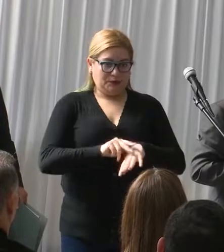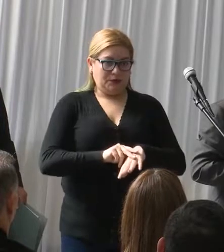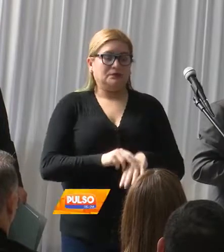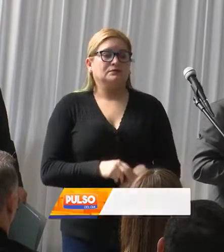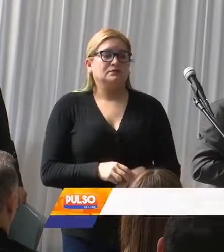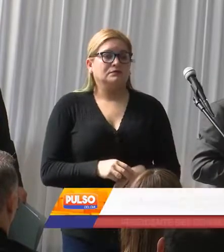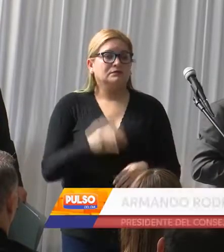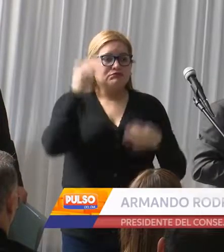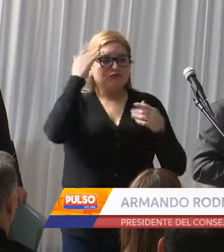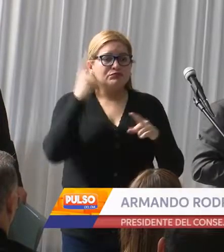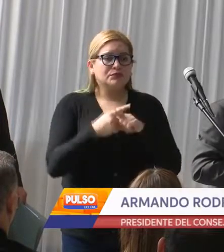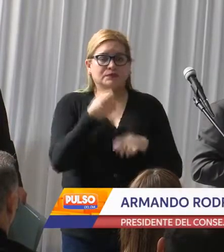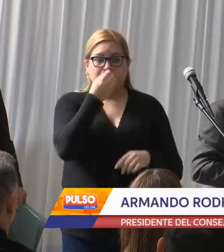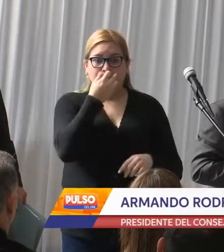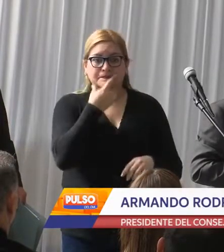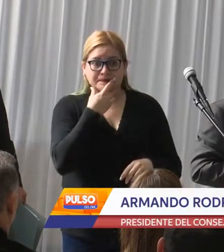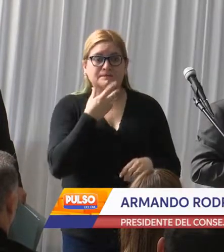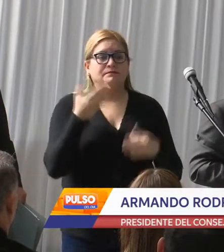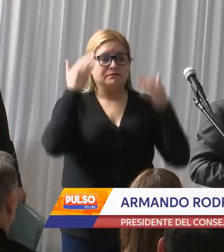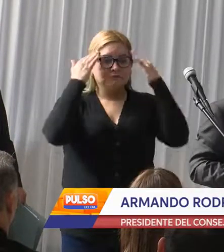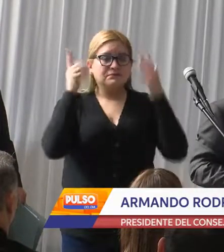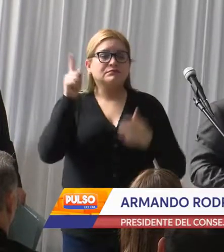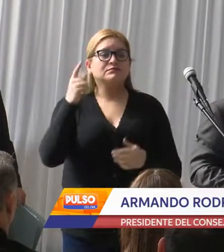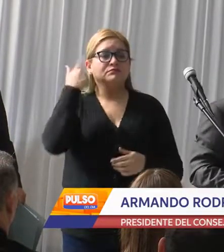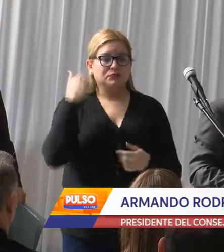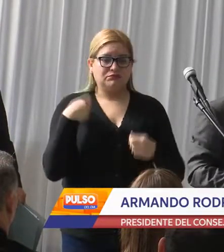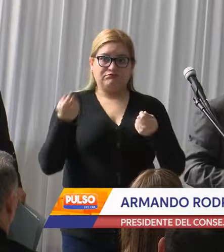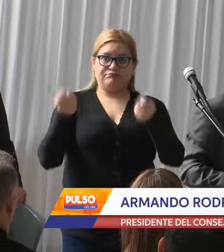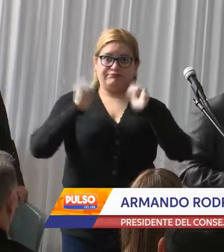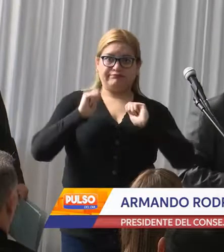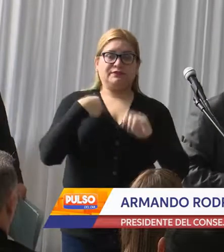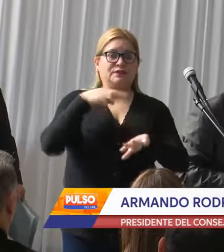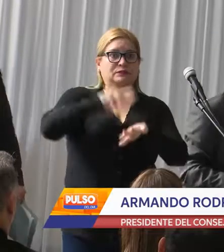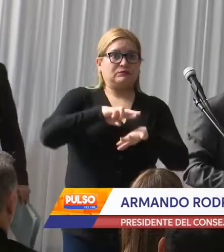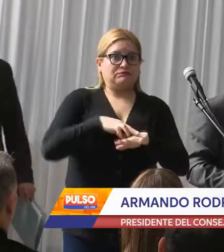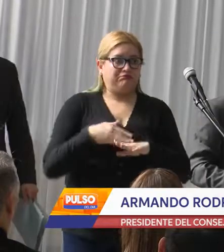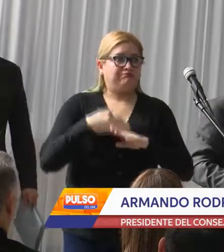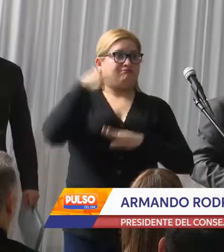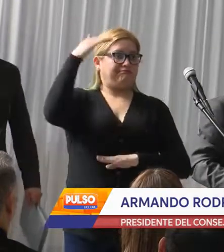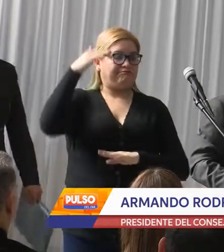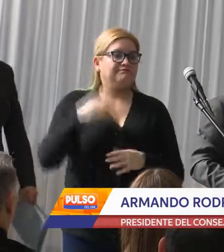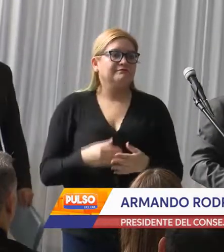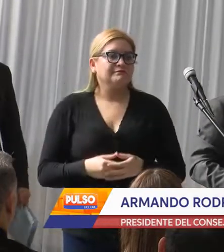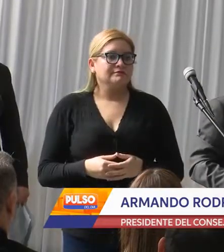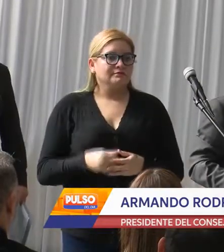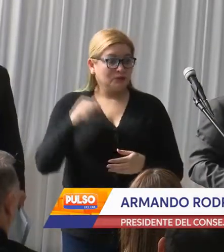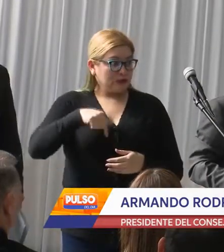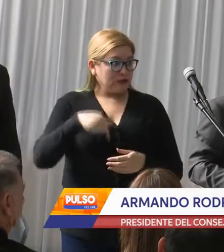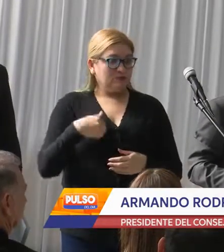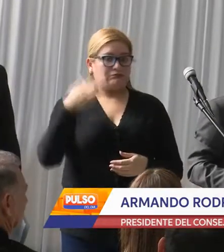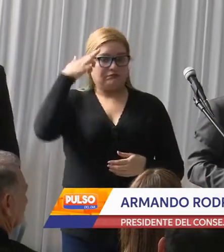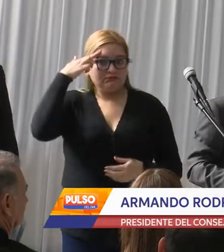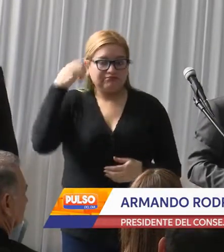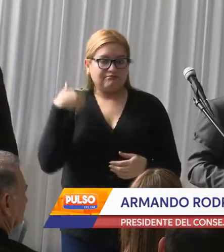distinción, al señor Mario Abdo Benítez por haberme distinguido con esta alta responsabilidad y que con esta